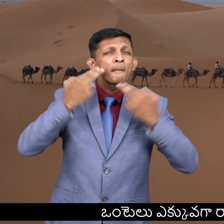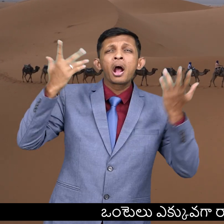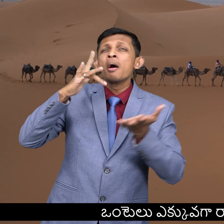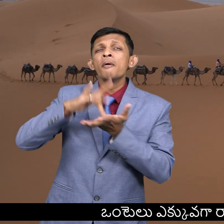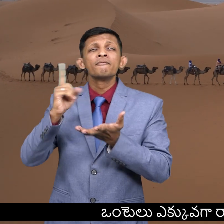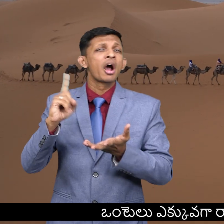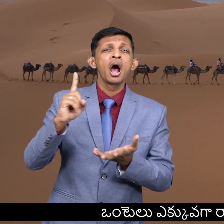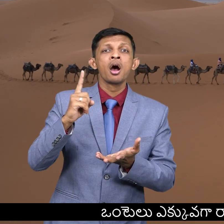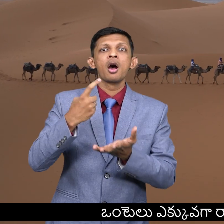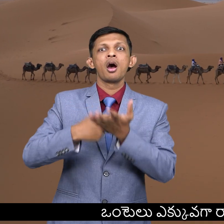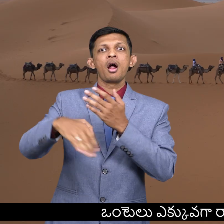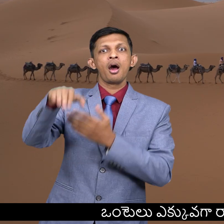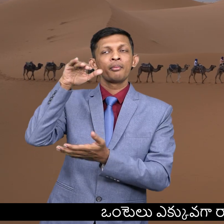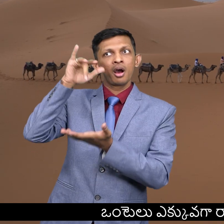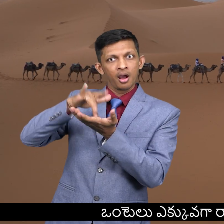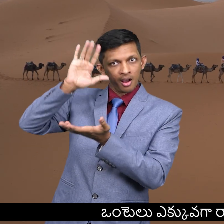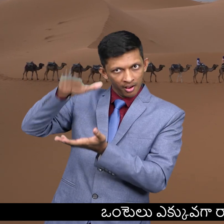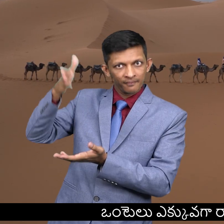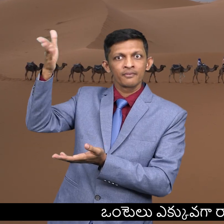రాజస్థాన్ వేడి ఎడారిలో కనిపిస్తాయి.